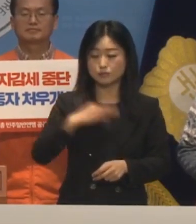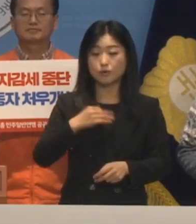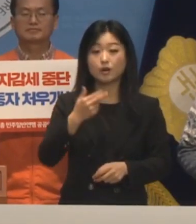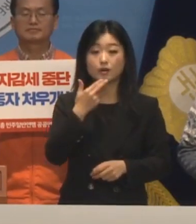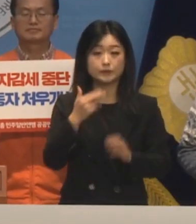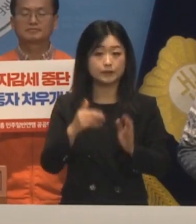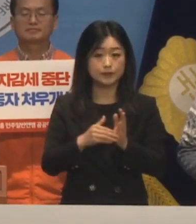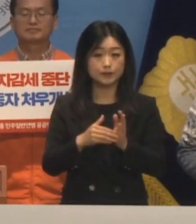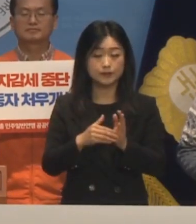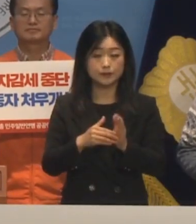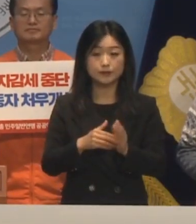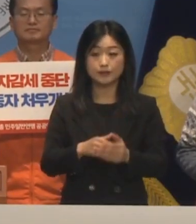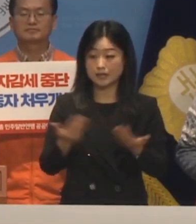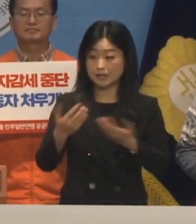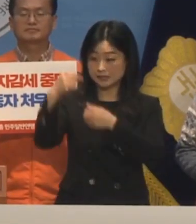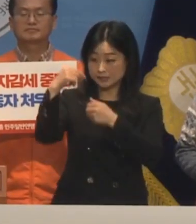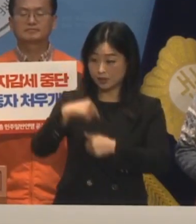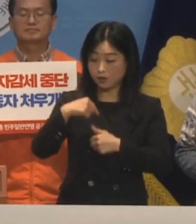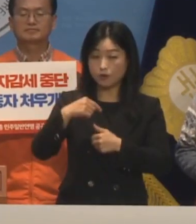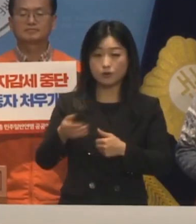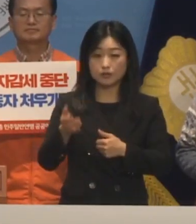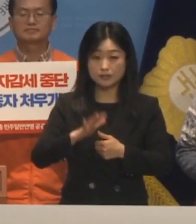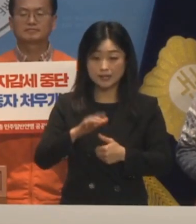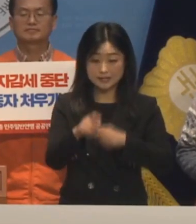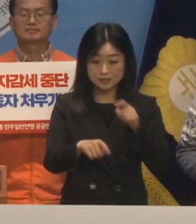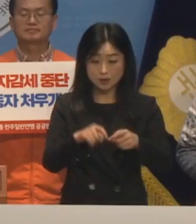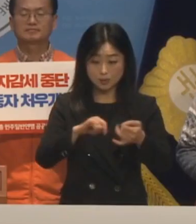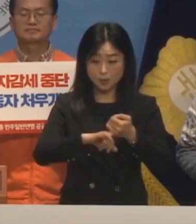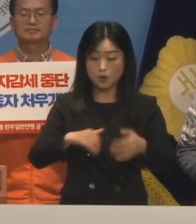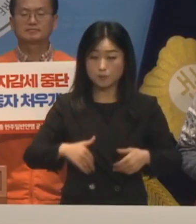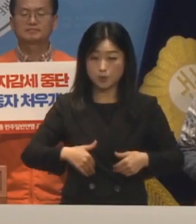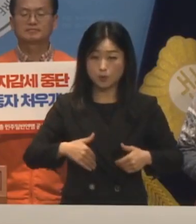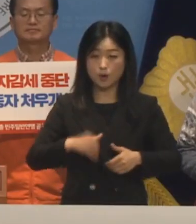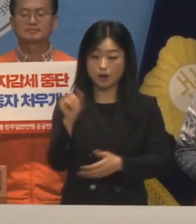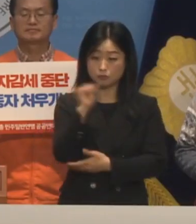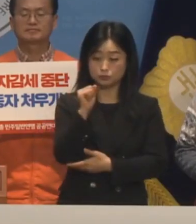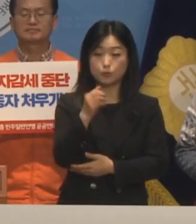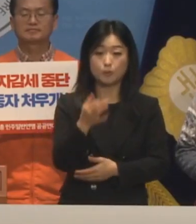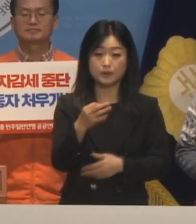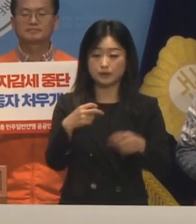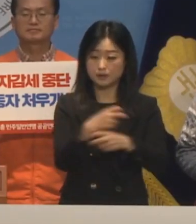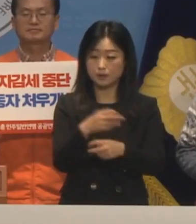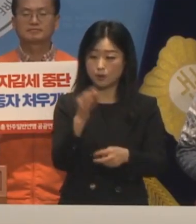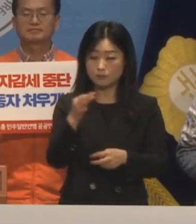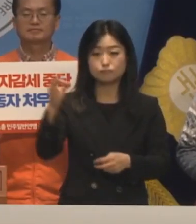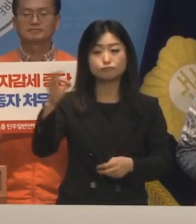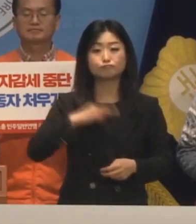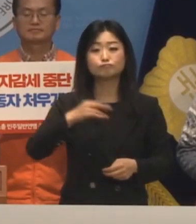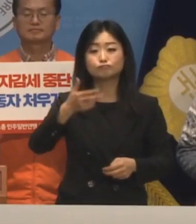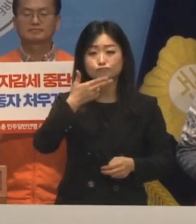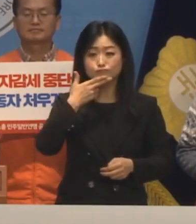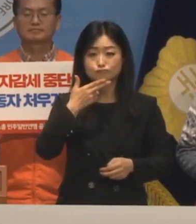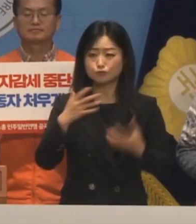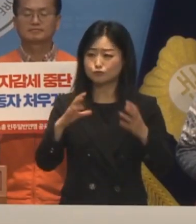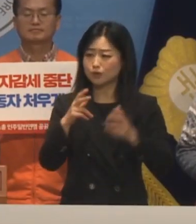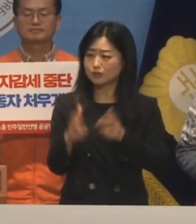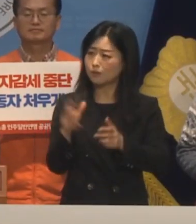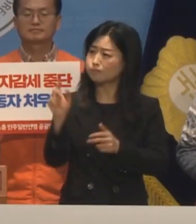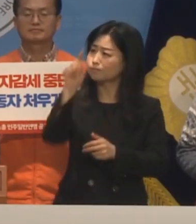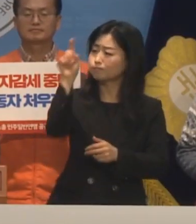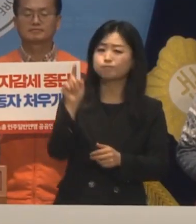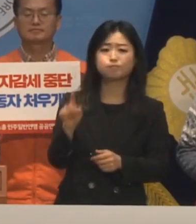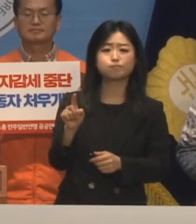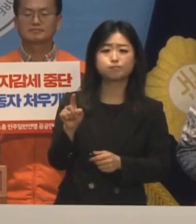있습니다. 일을 시키면서 일을 수행하기 위해 필수적으로 필요한 경비를 지급하지 않는 국가사업이 있는지 묻고